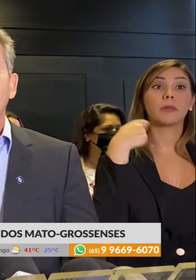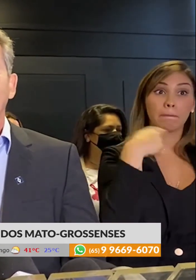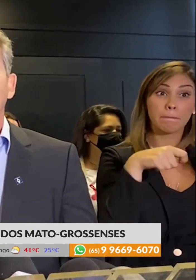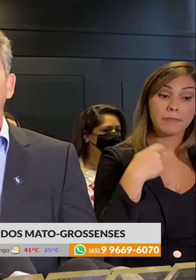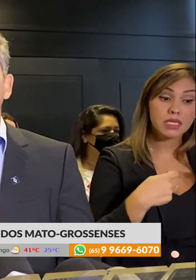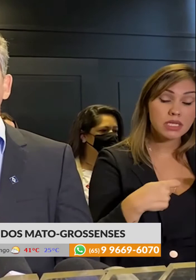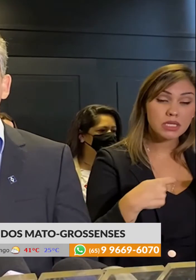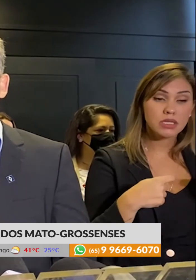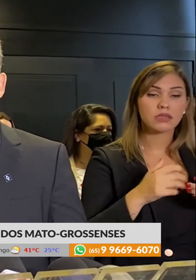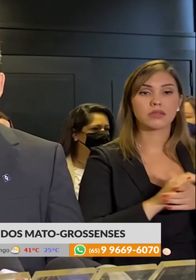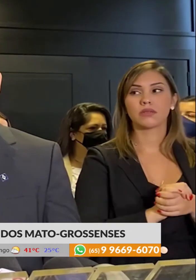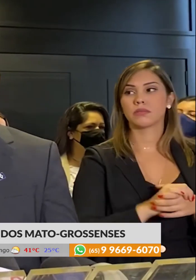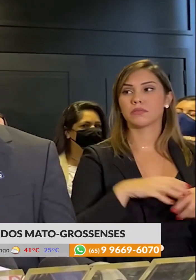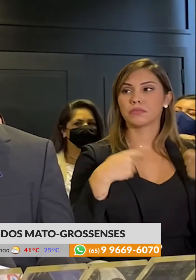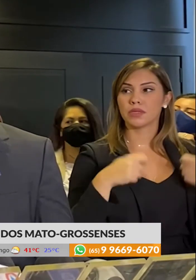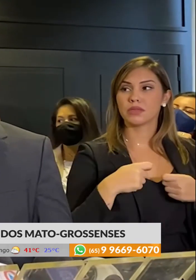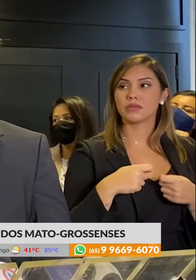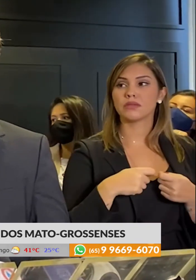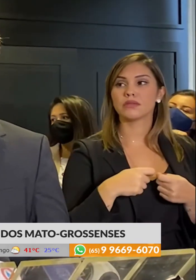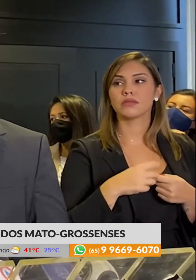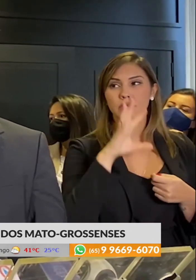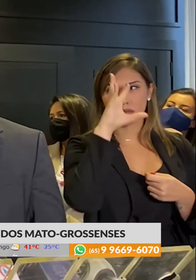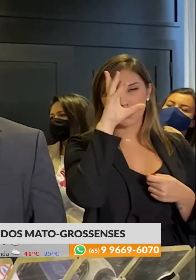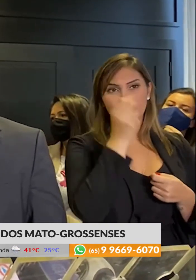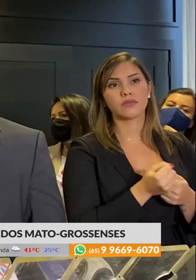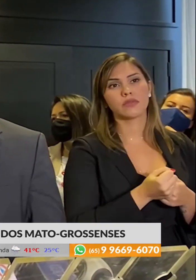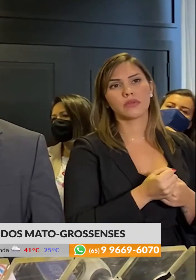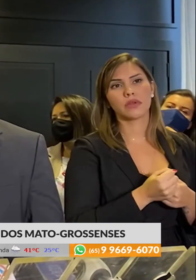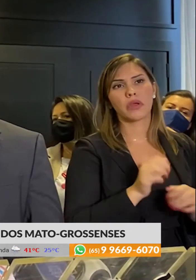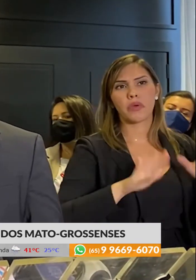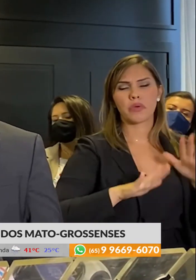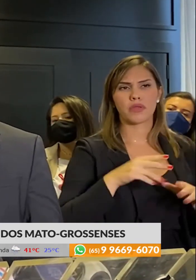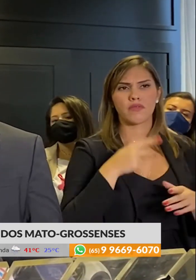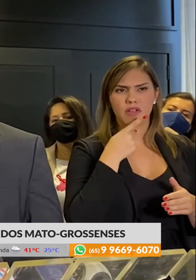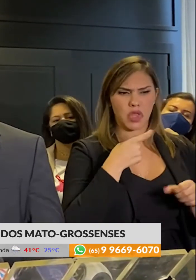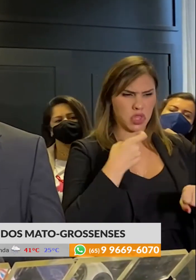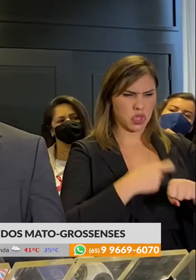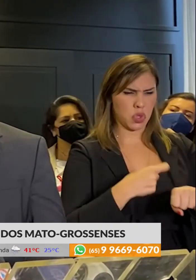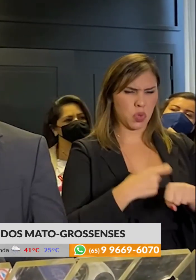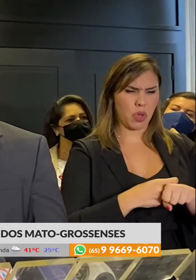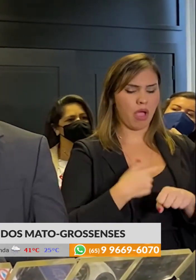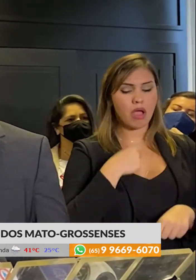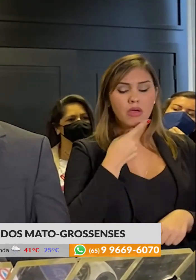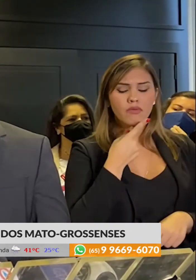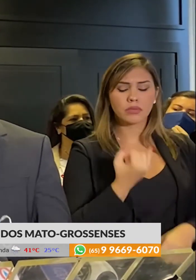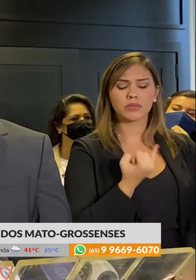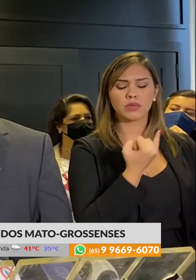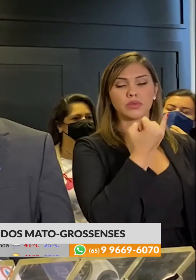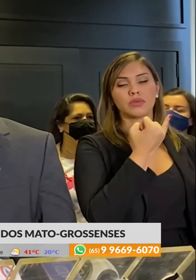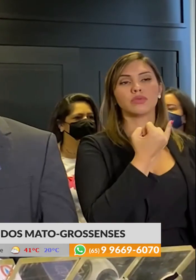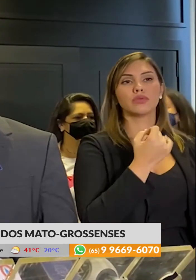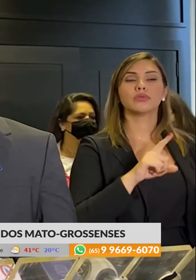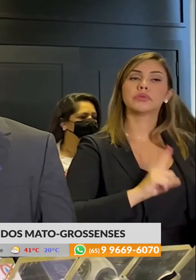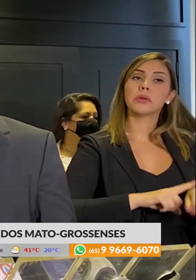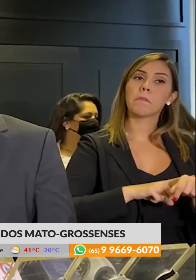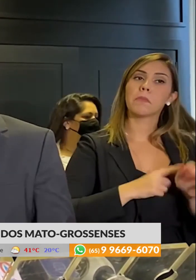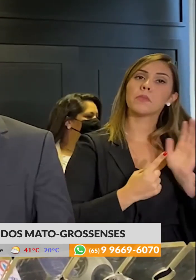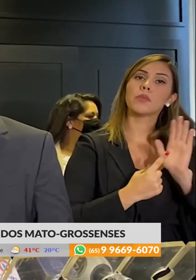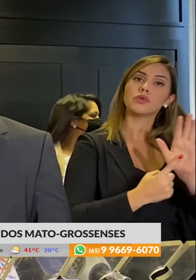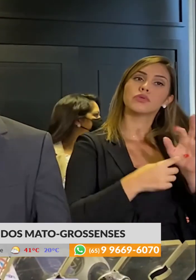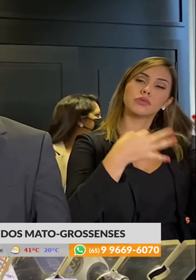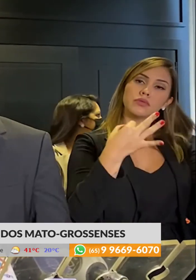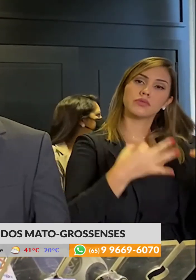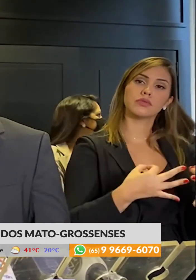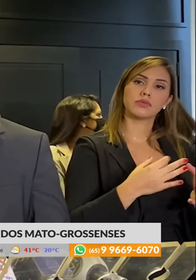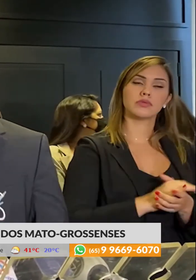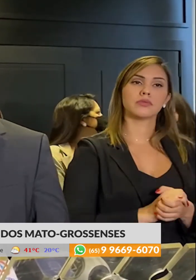ser feito. Então nós precisamos tomar medidas que alguns chamavam de duras, eu sempre chamei de necessárias, e o tempo mostrou que nós estávamos